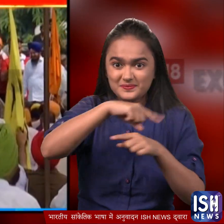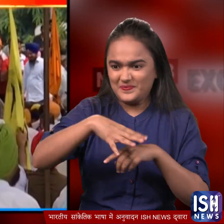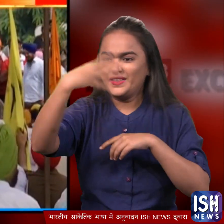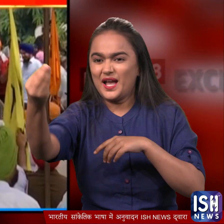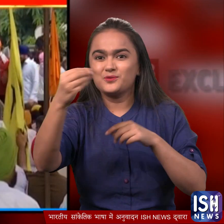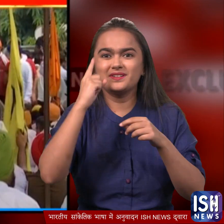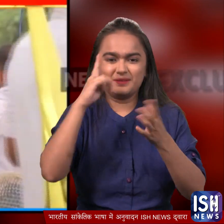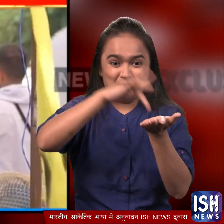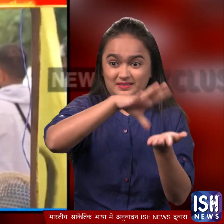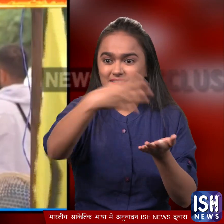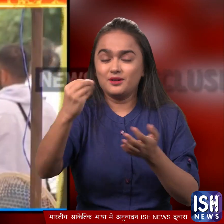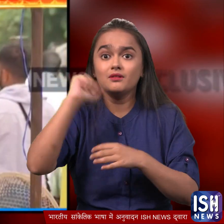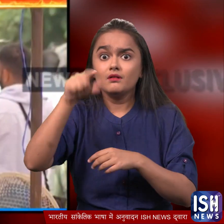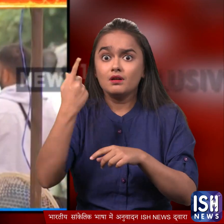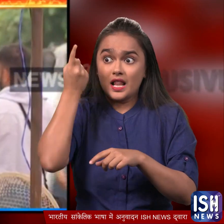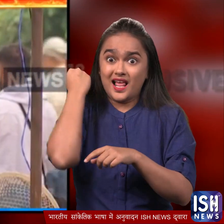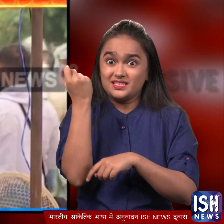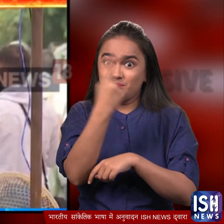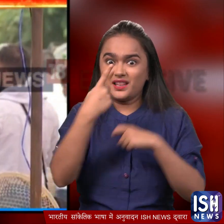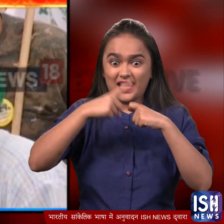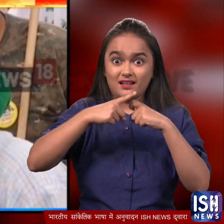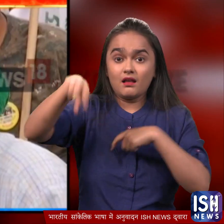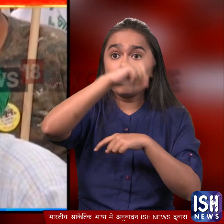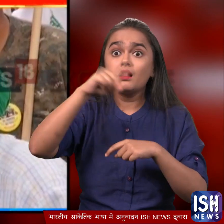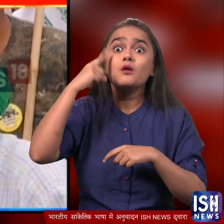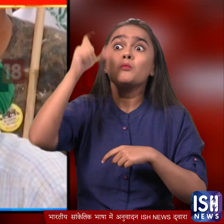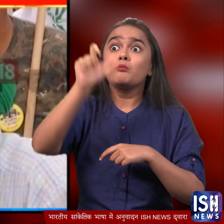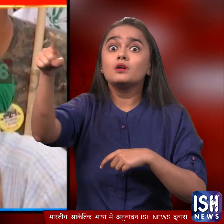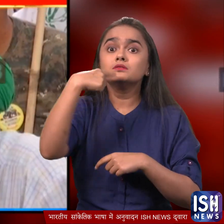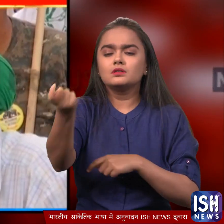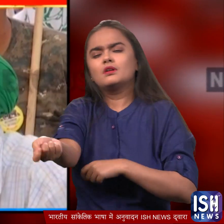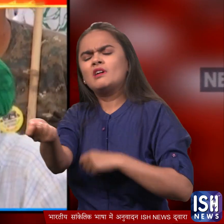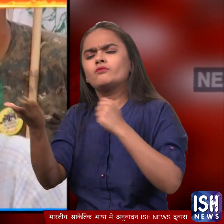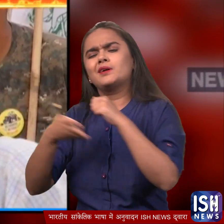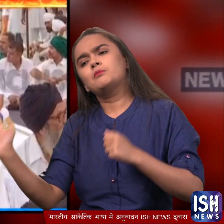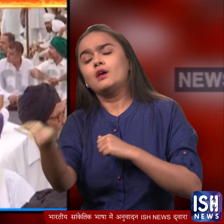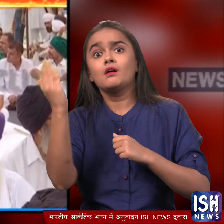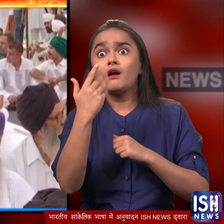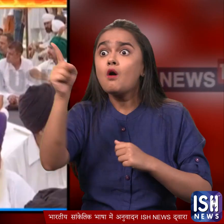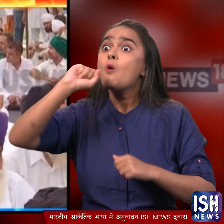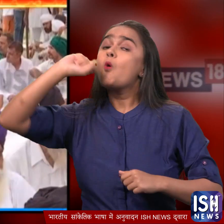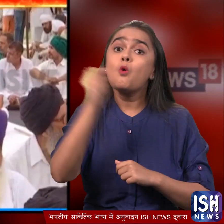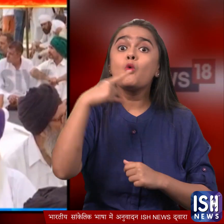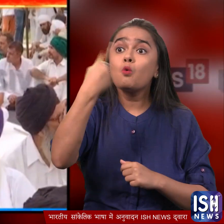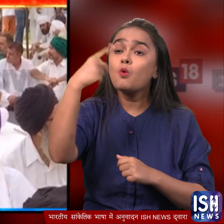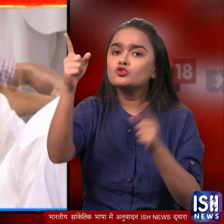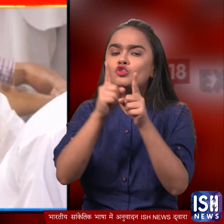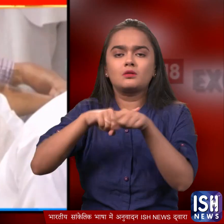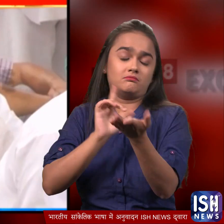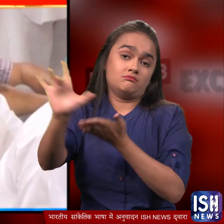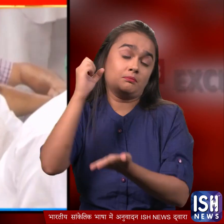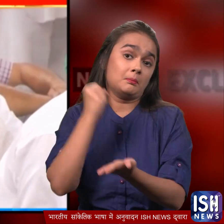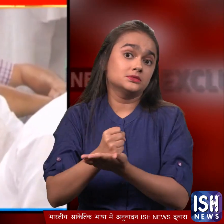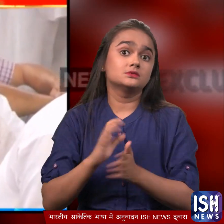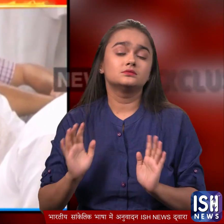के बाहर जुटे प्रदर्शनकारी इस मांग पर अड़े हैं कि पिछले महीने करनाल में किसानों पर जो लाठीचार्ज हुआ था उसका आदेश देने वाले एसडीएम